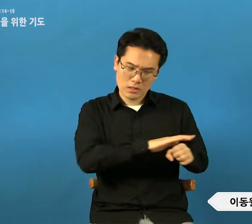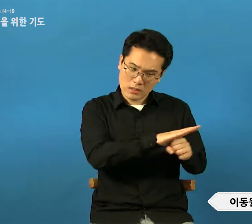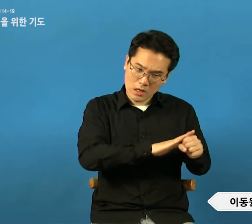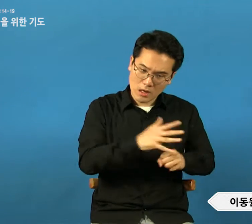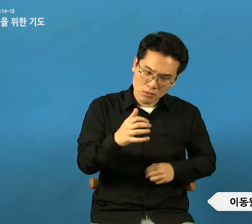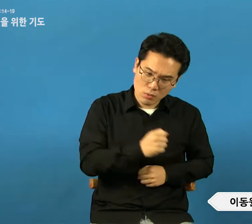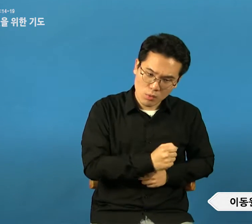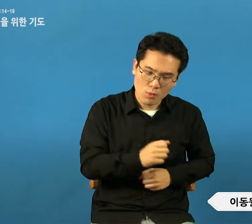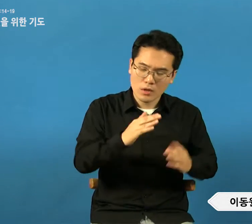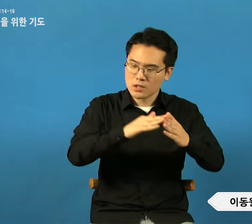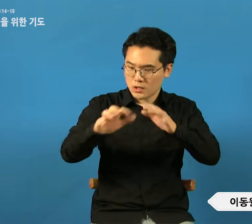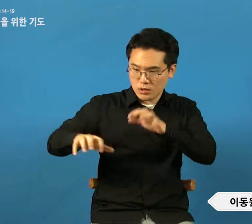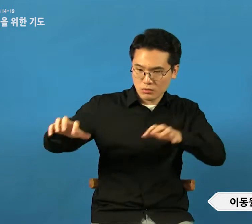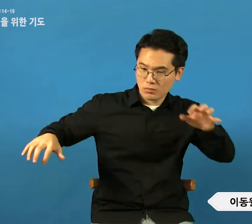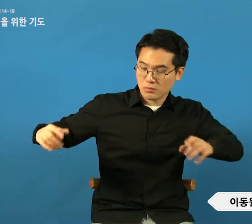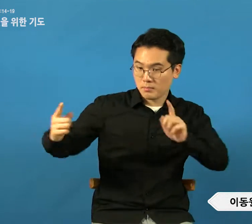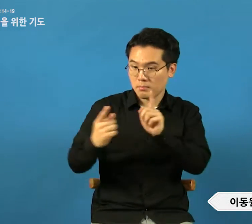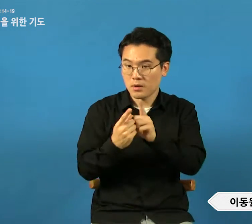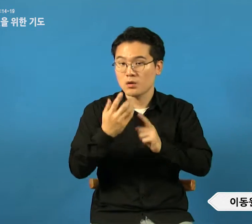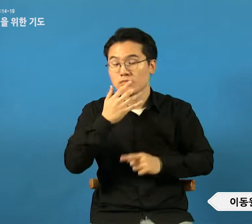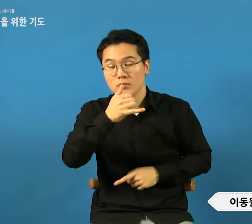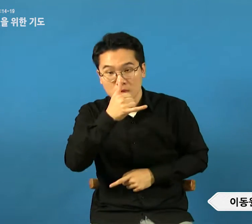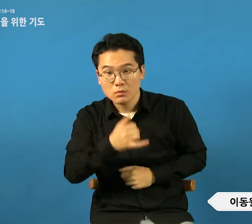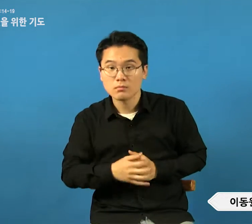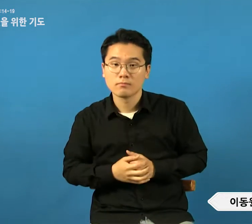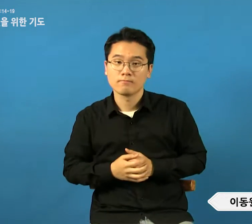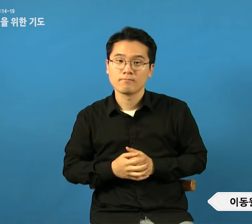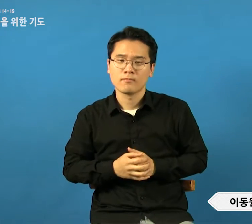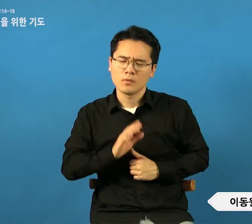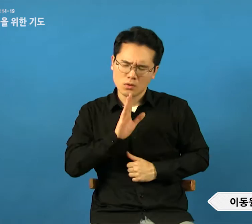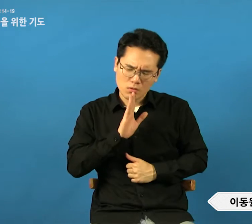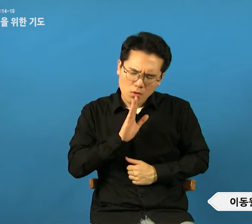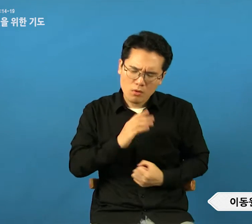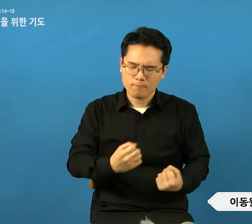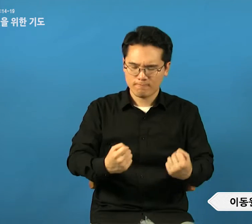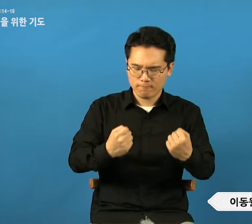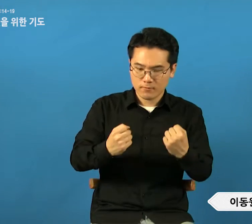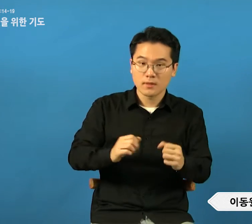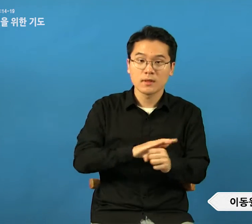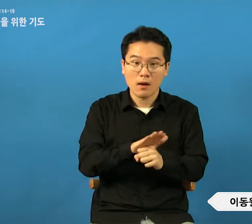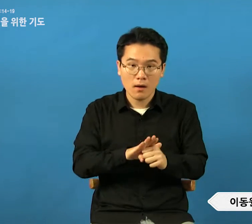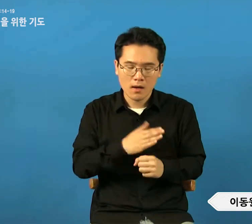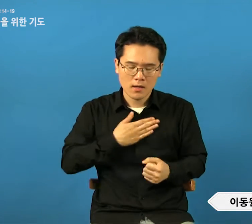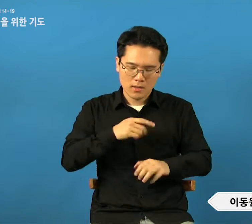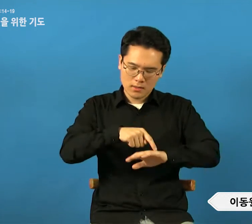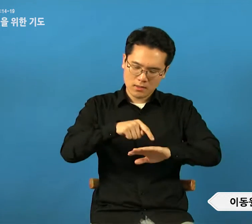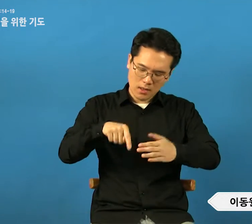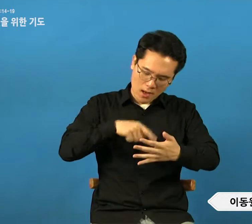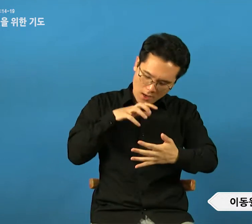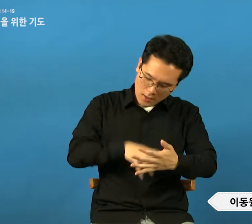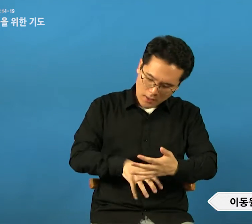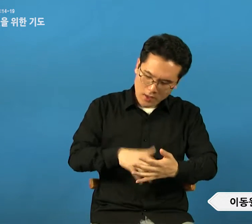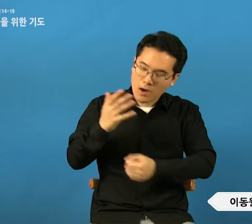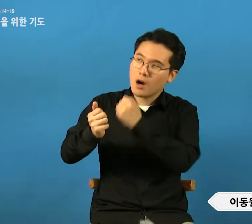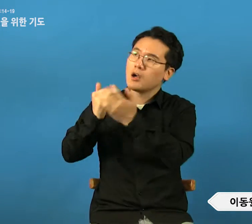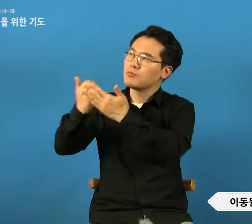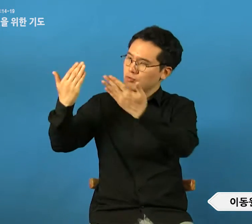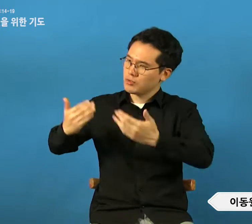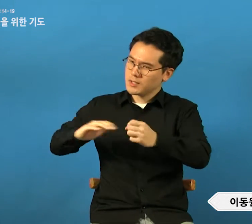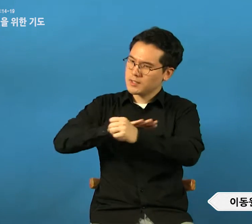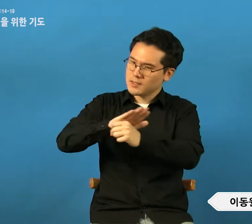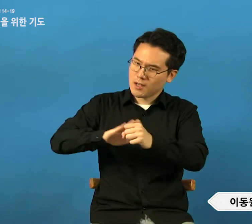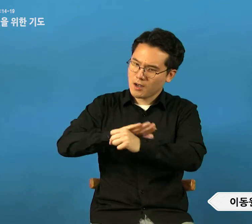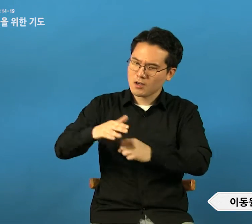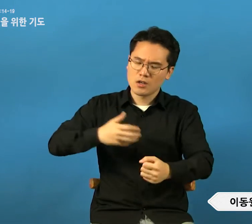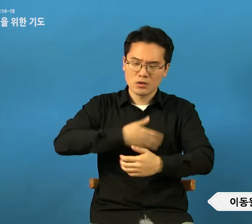있을까요? 이런 사랑으로 이웃들을 만날 수 있을까요? 참으로 건강한 사람, 내 안에 하나님이 주신 사랑의